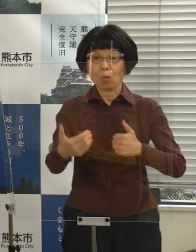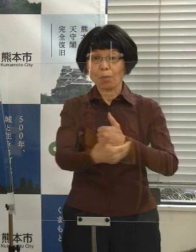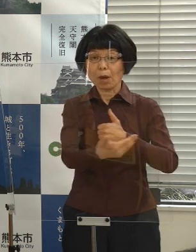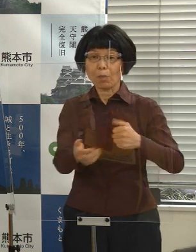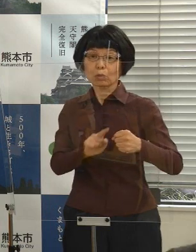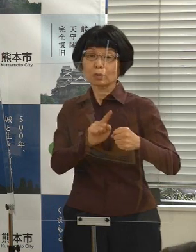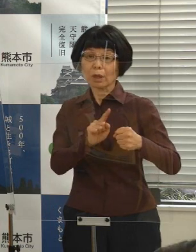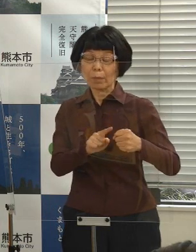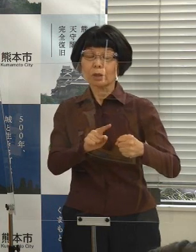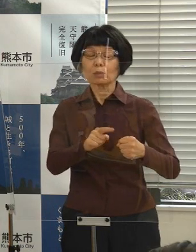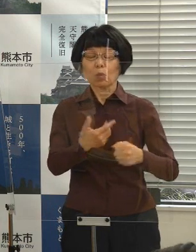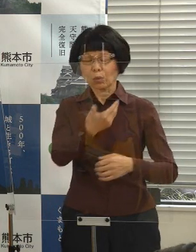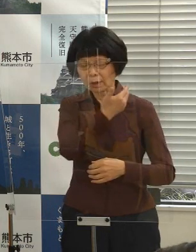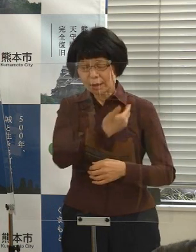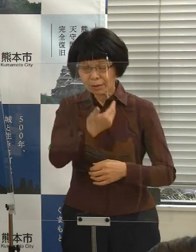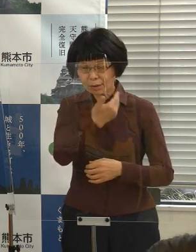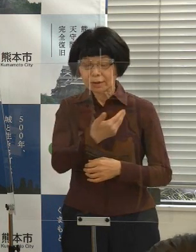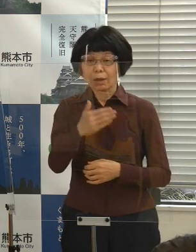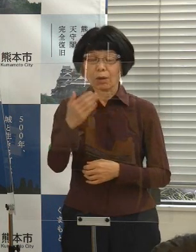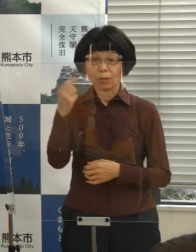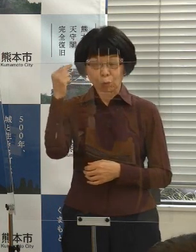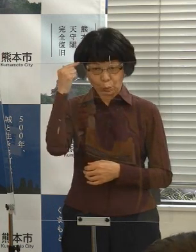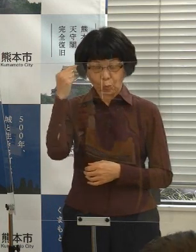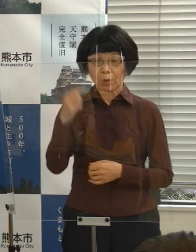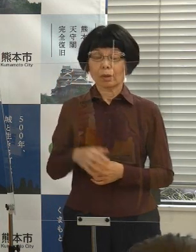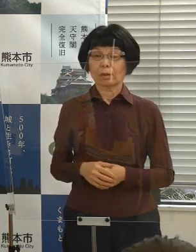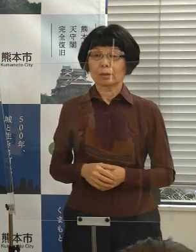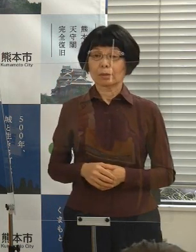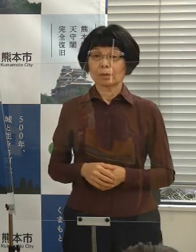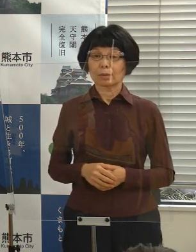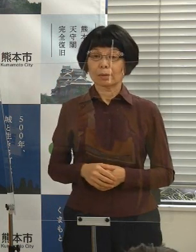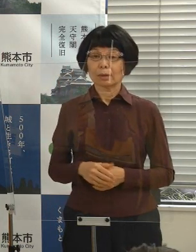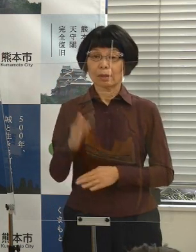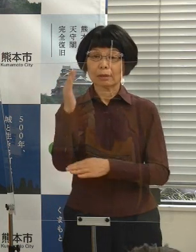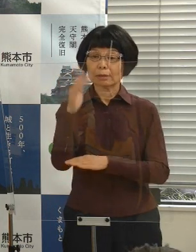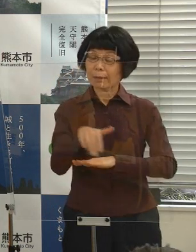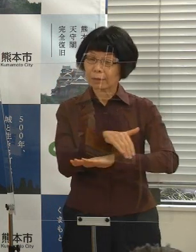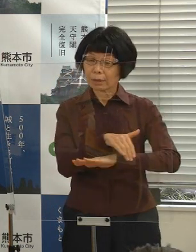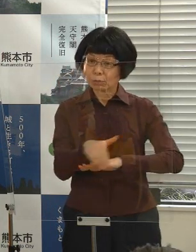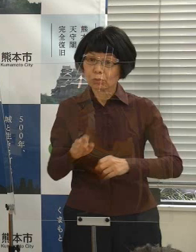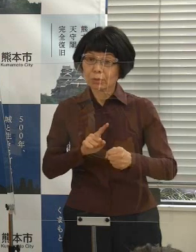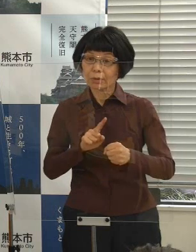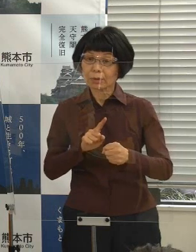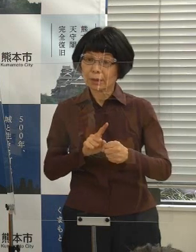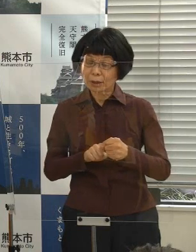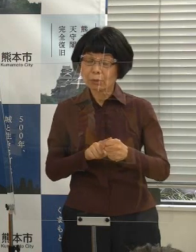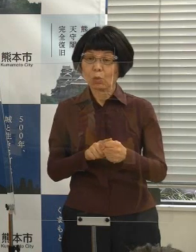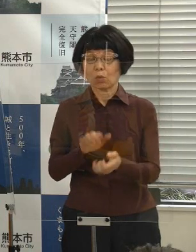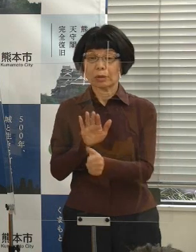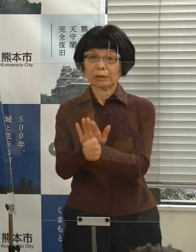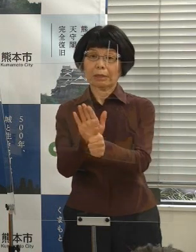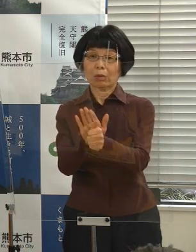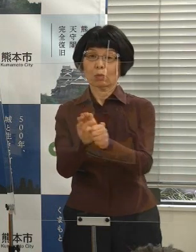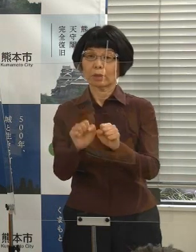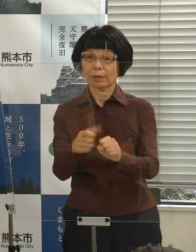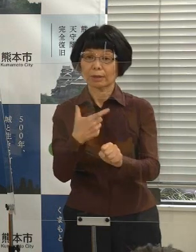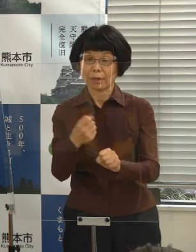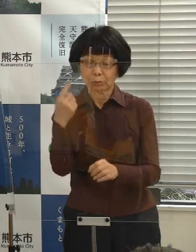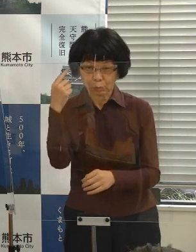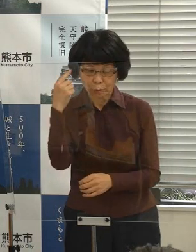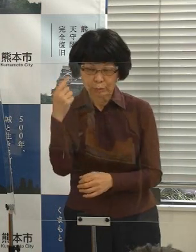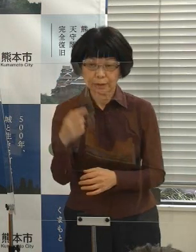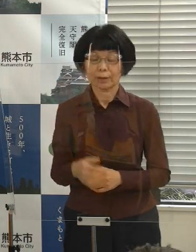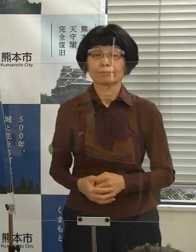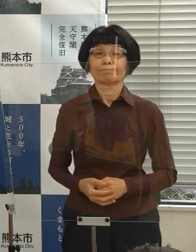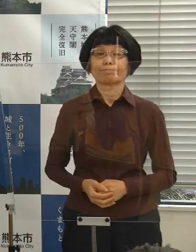でありますので、政策的にも、支援をしていきたいなというふうに考えているところです。